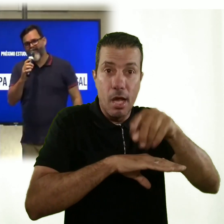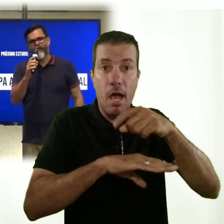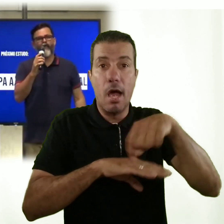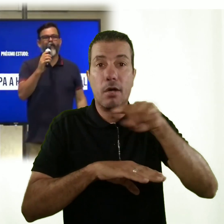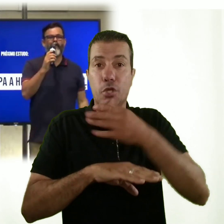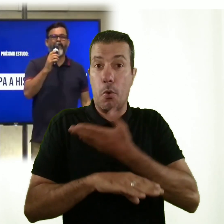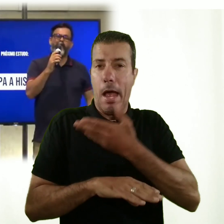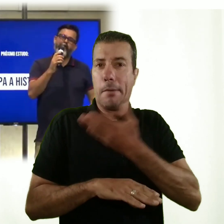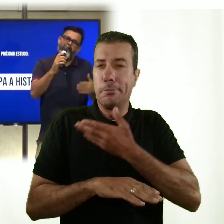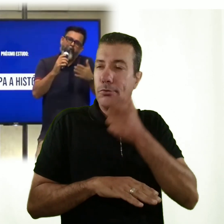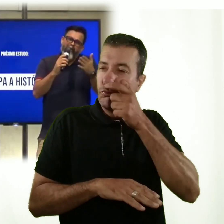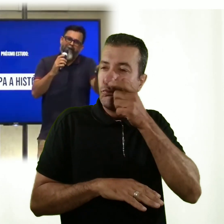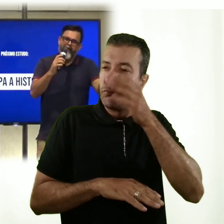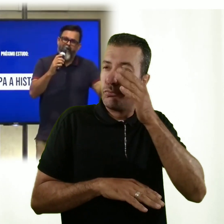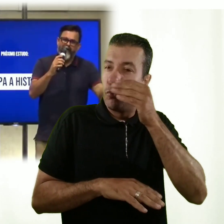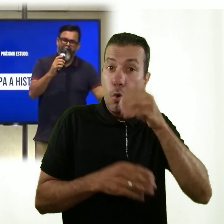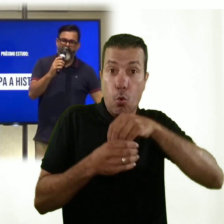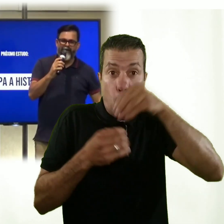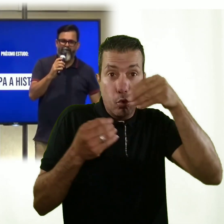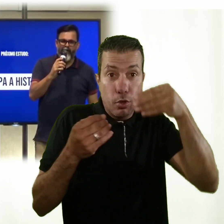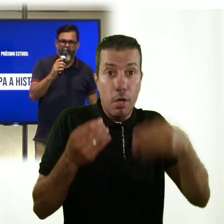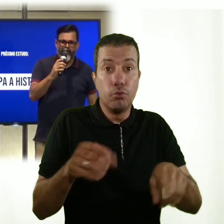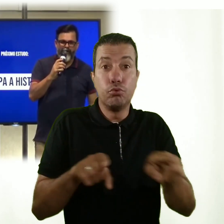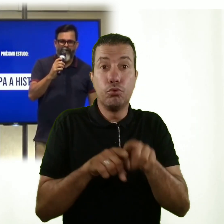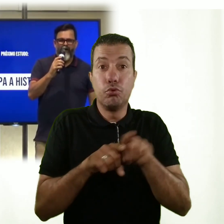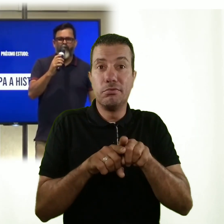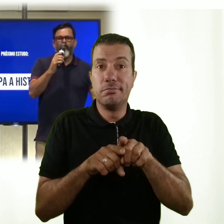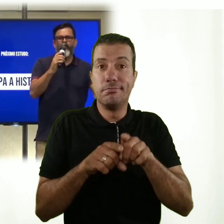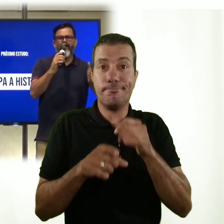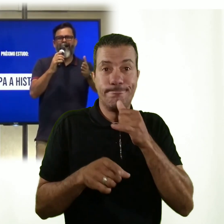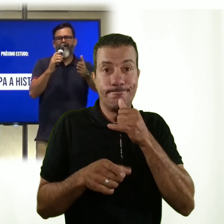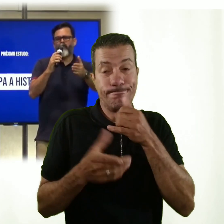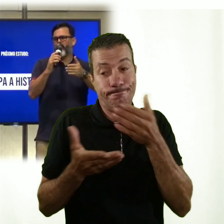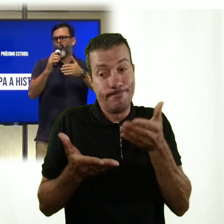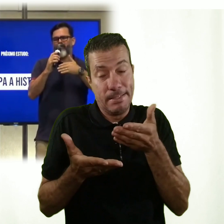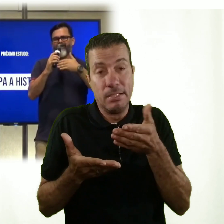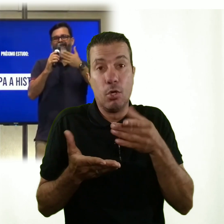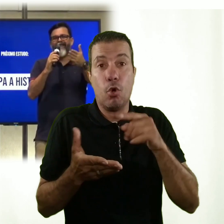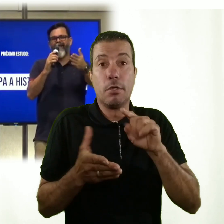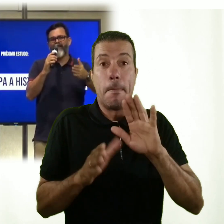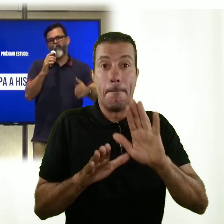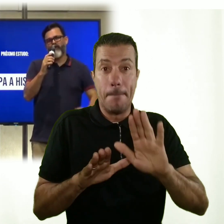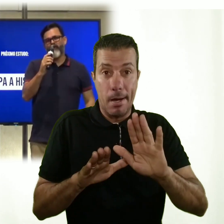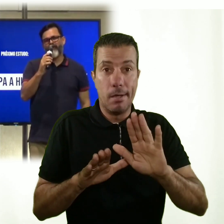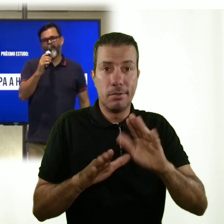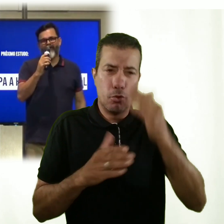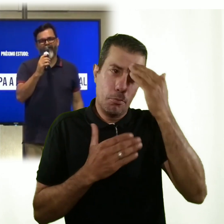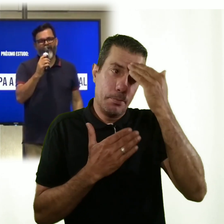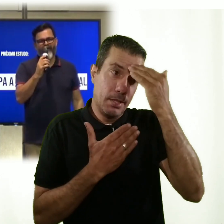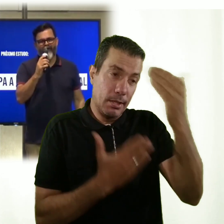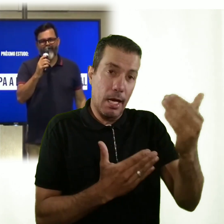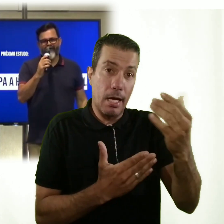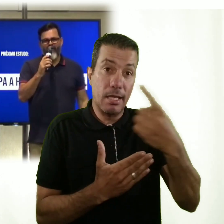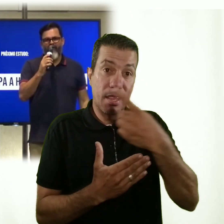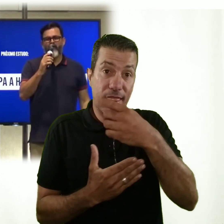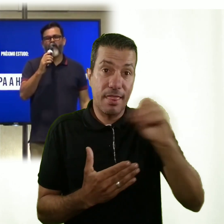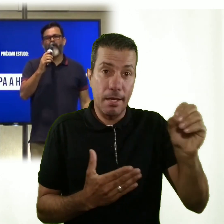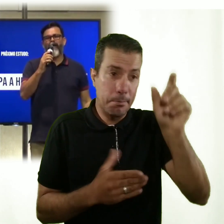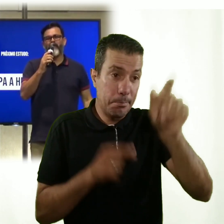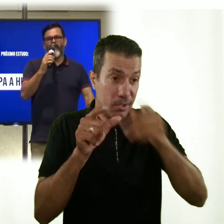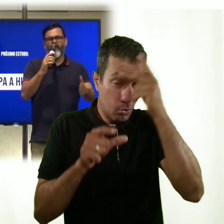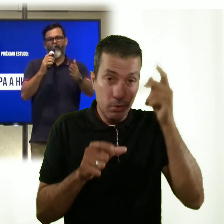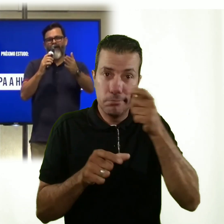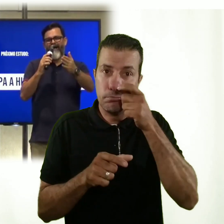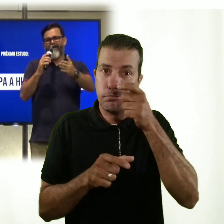que assistisse esse conteúdo e que infelizmente não esteve aqui hoje. Muito obrigado por centenas de pessoas que nos assistiram hoje.